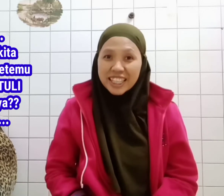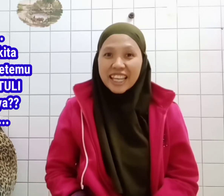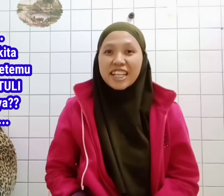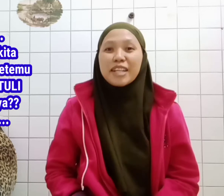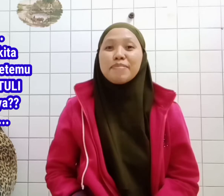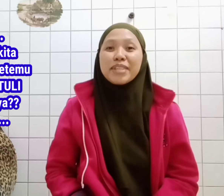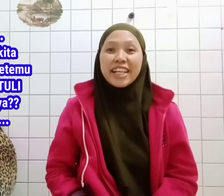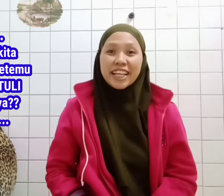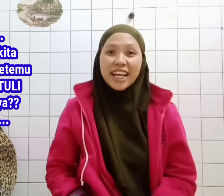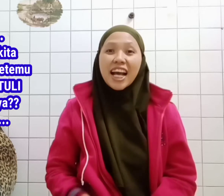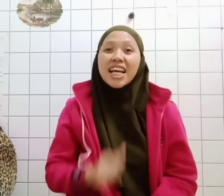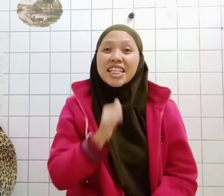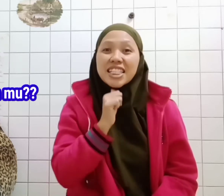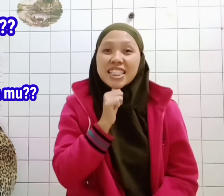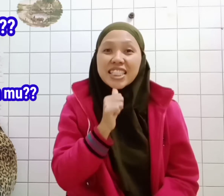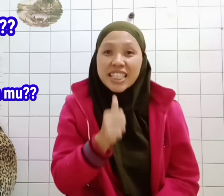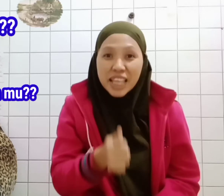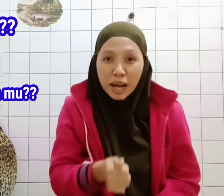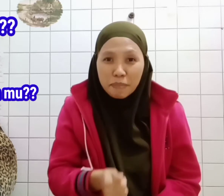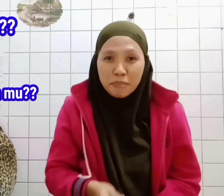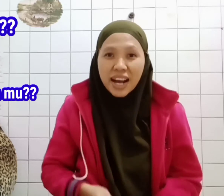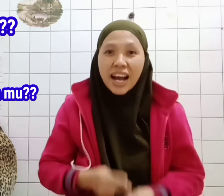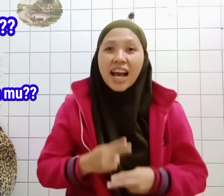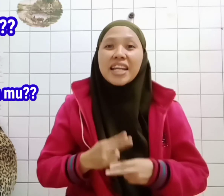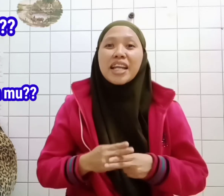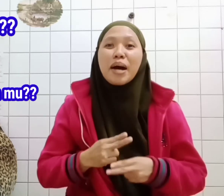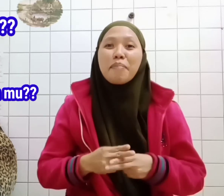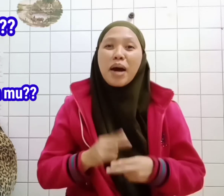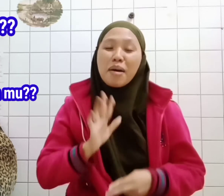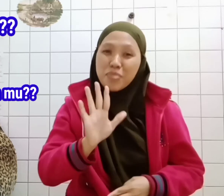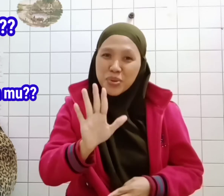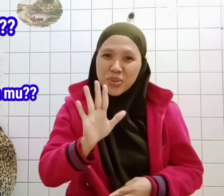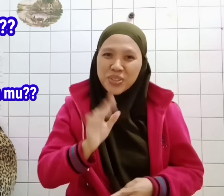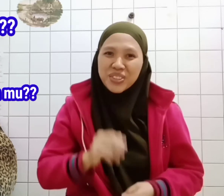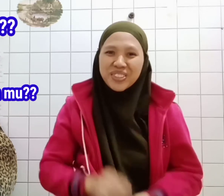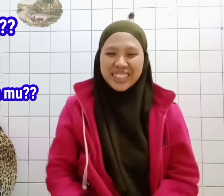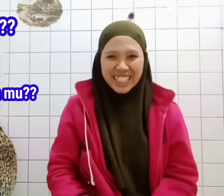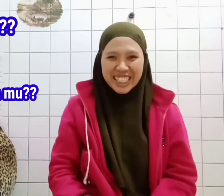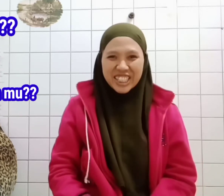tanya ke mereka, siapa namamu? Gitu.